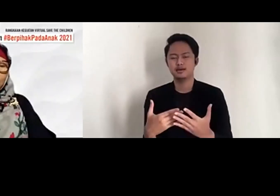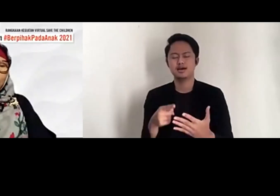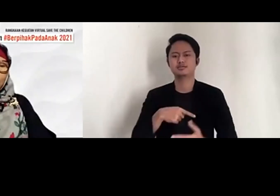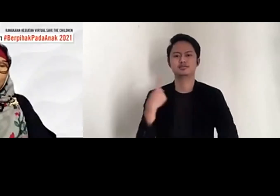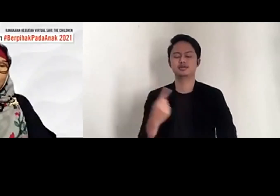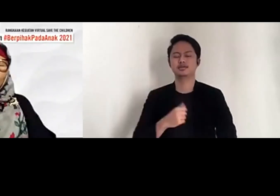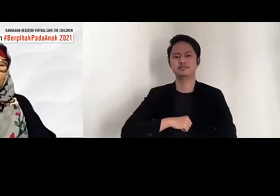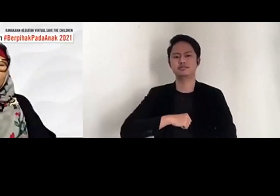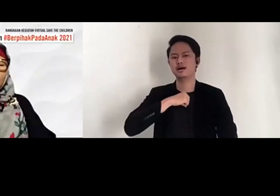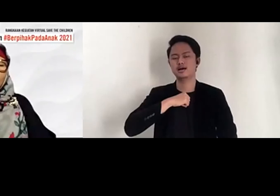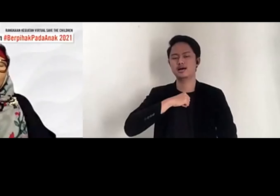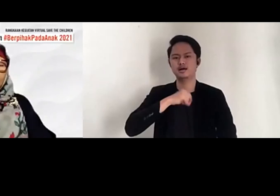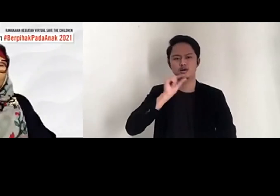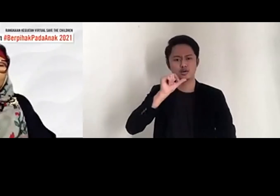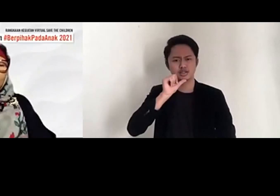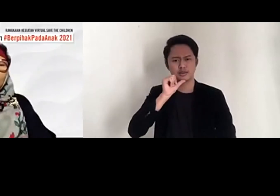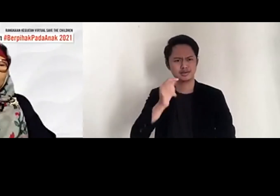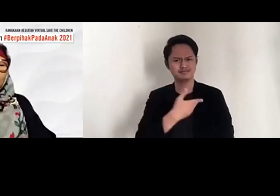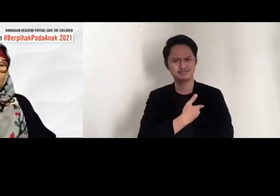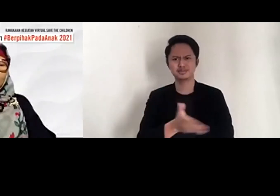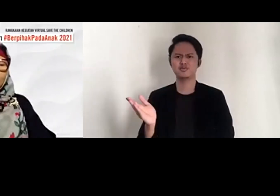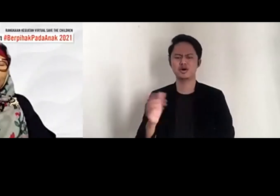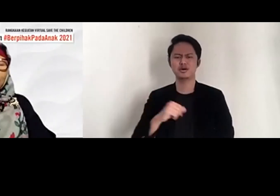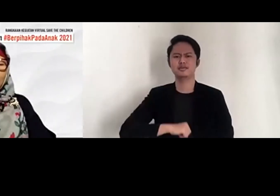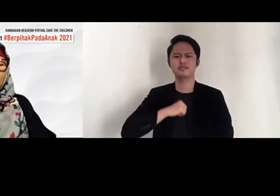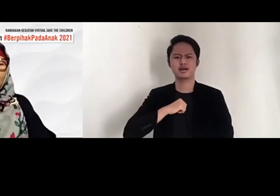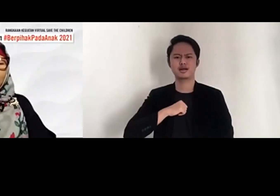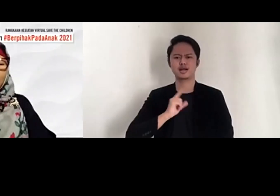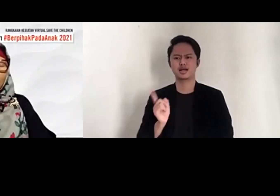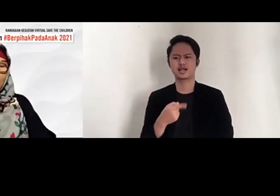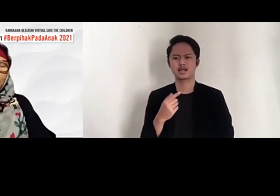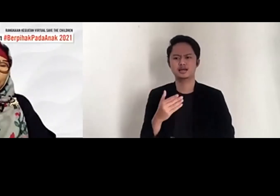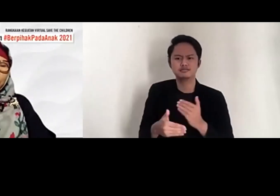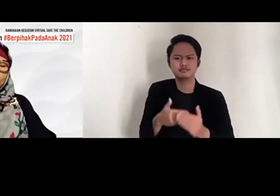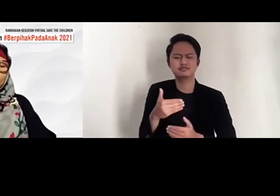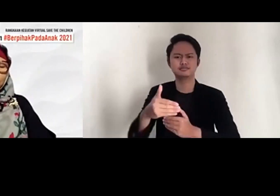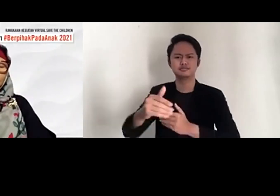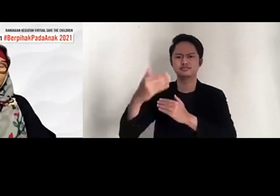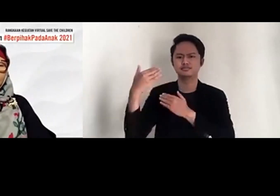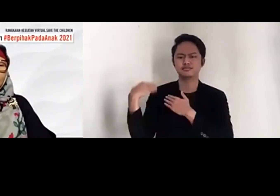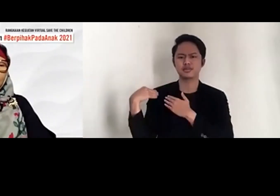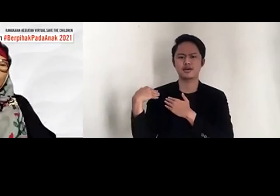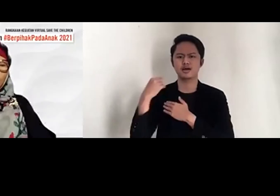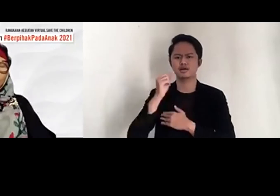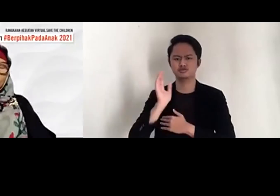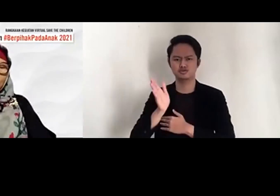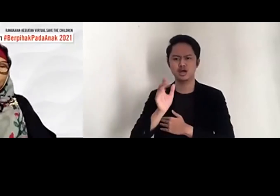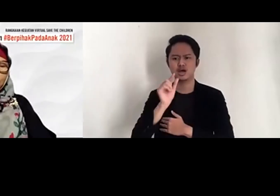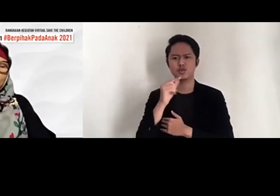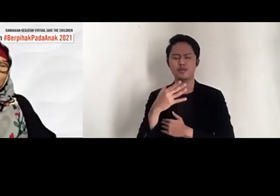kebanggaan bagi semua. Kita telah melaksanakan amanah untuk memberikan